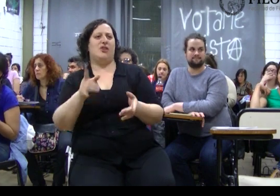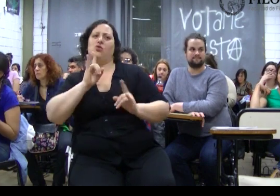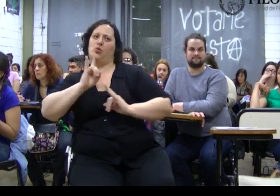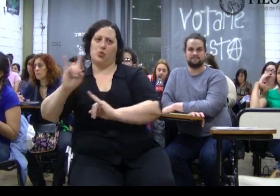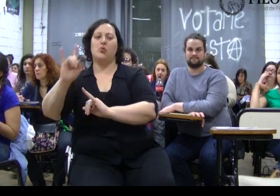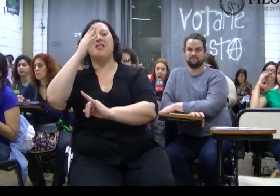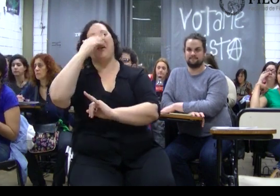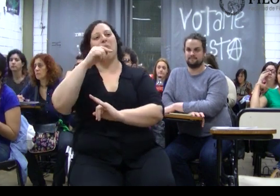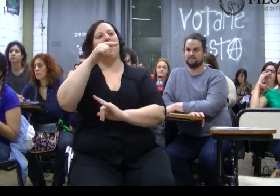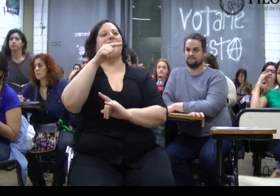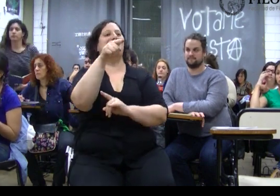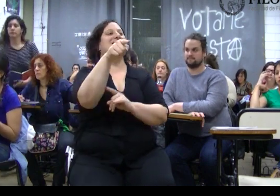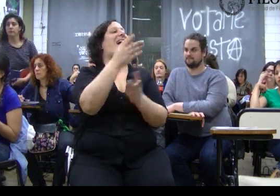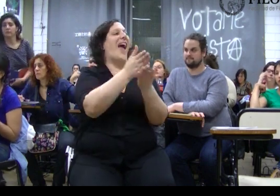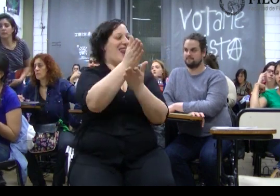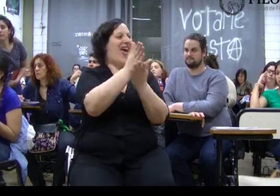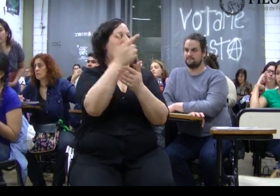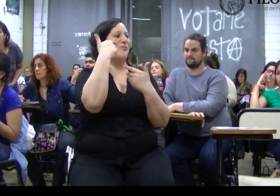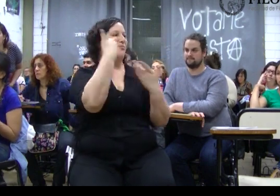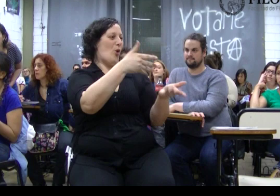nos vamos a